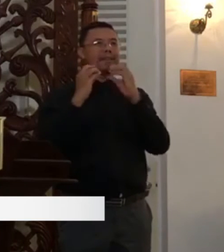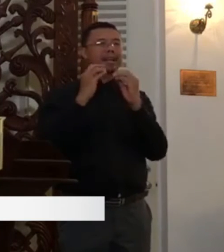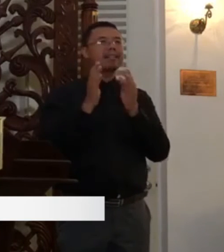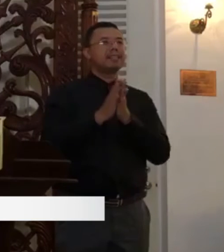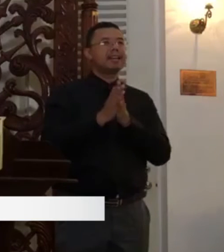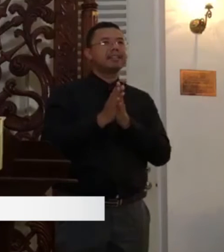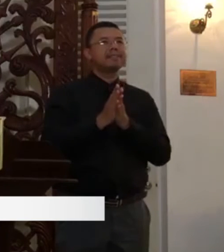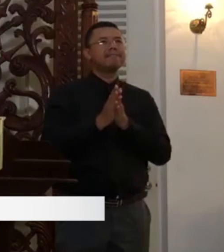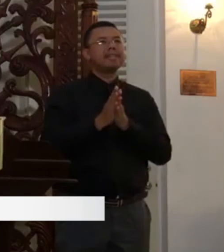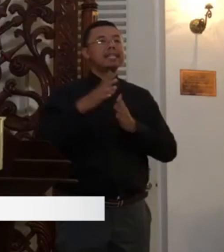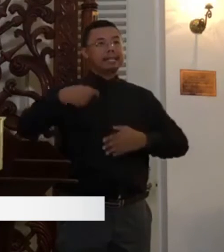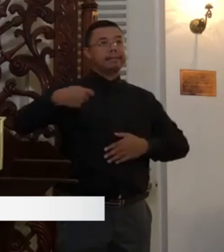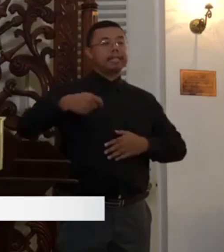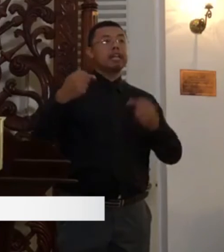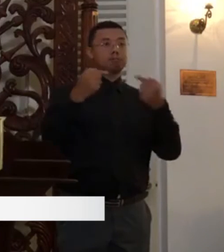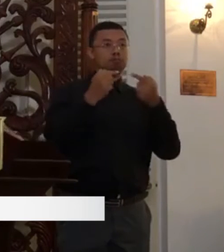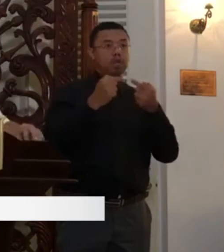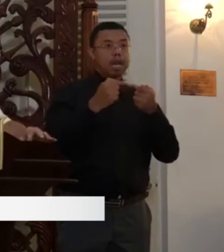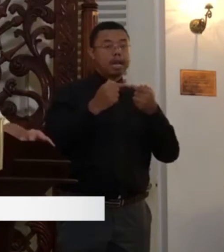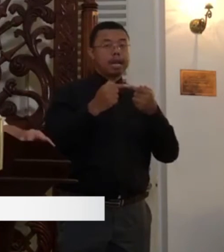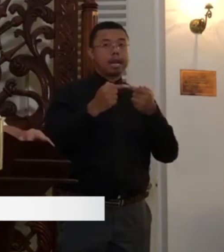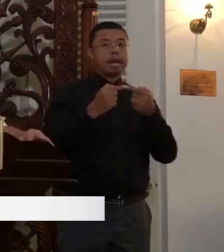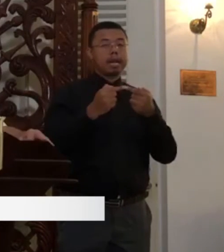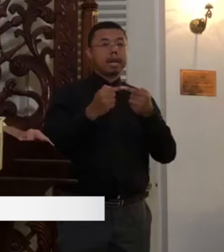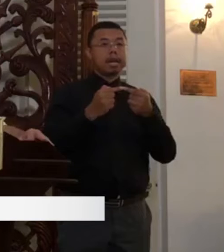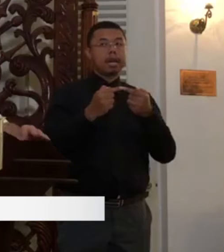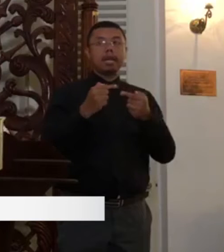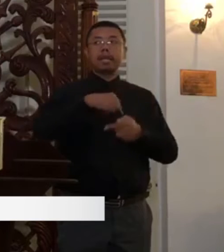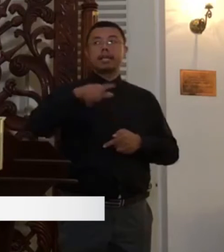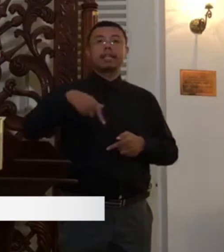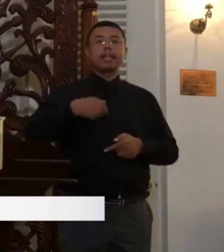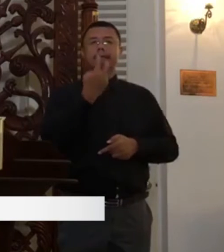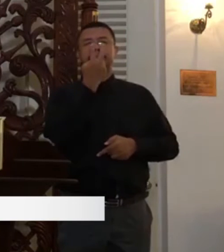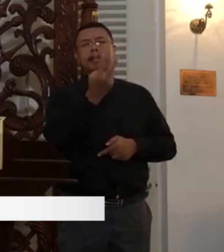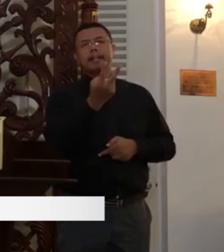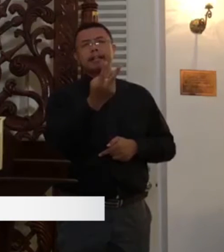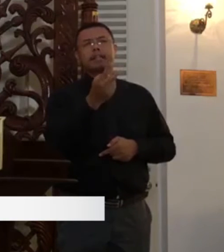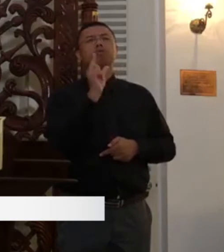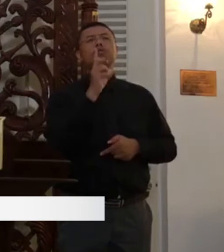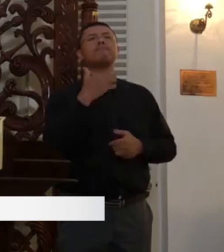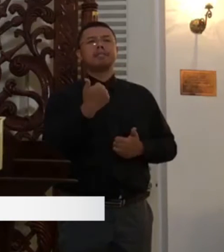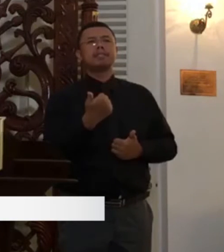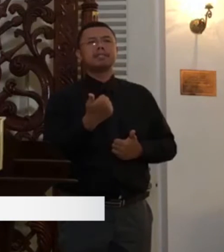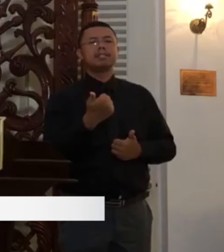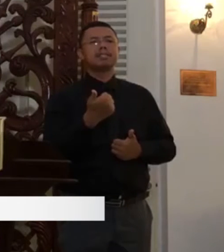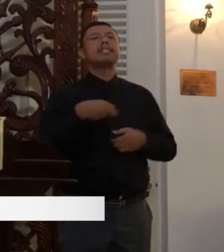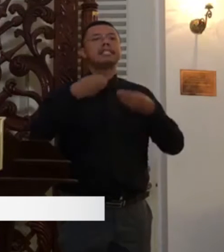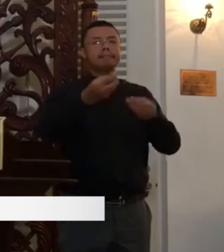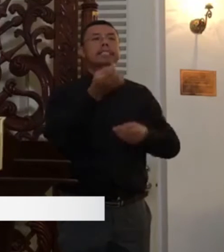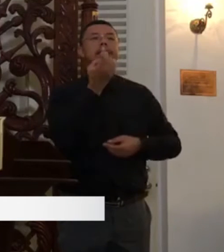dengan Kementerian Perhubungan, kita berpandangan untuk bisa